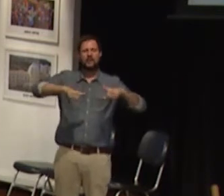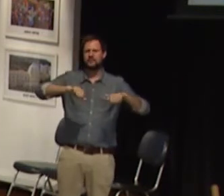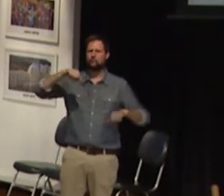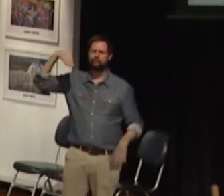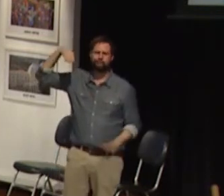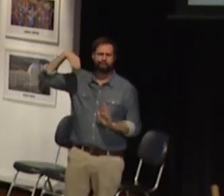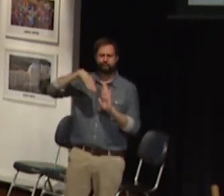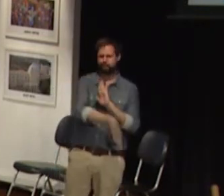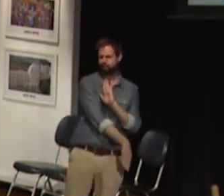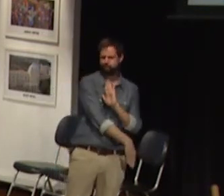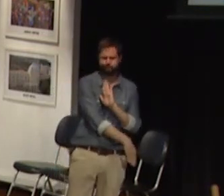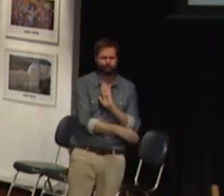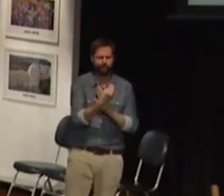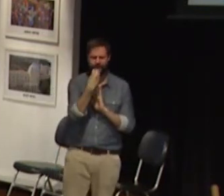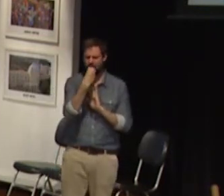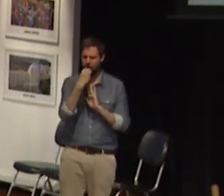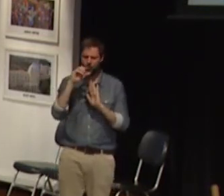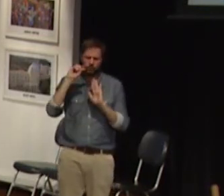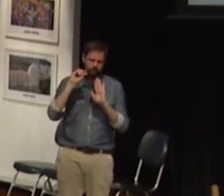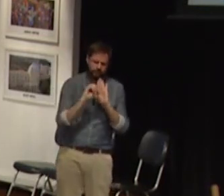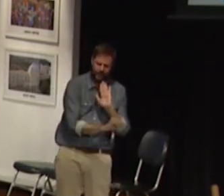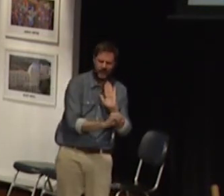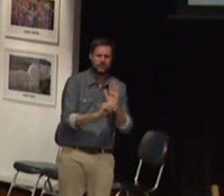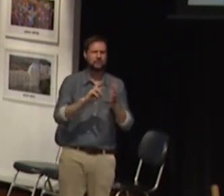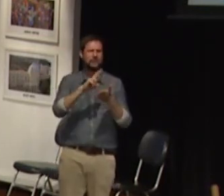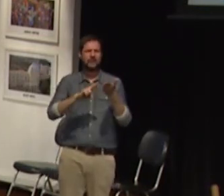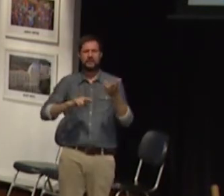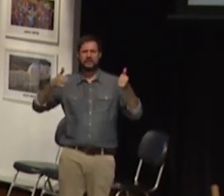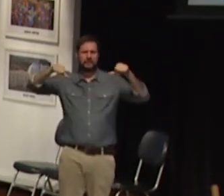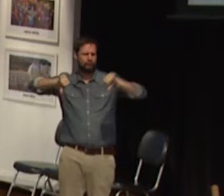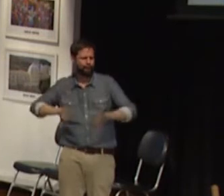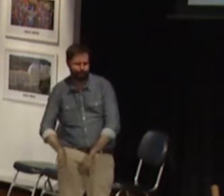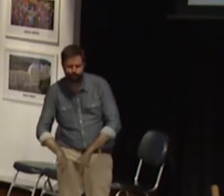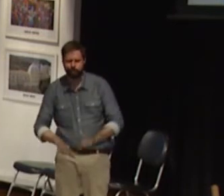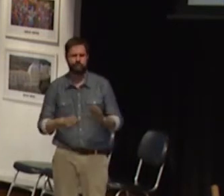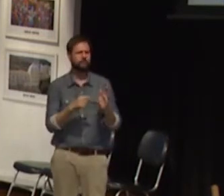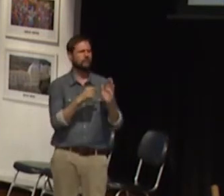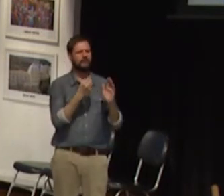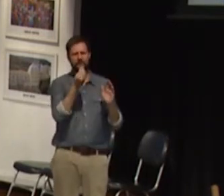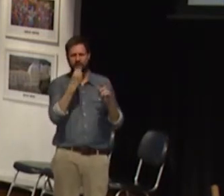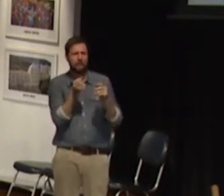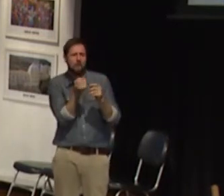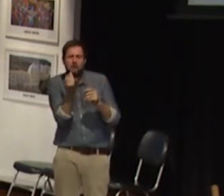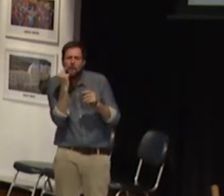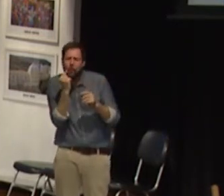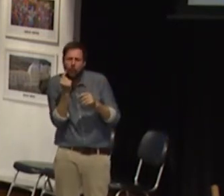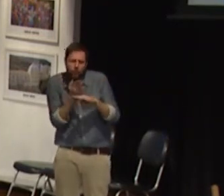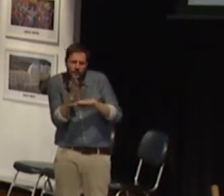é reflexo de uma luta. É uma luta que não se enfraquece. É algo que ainda